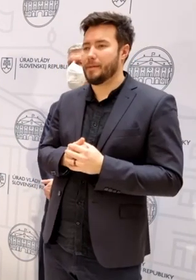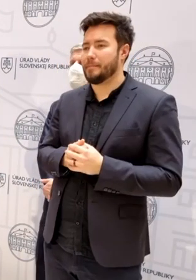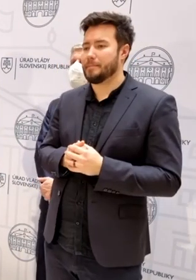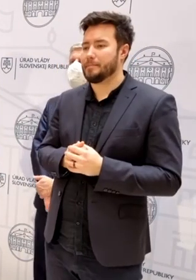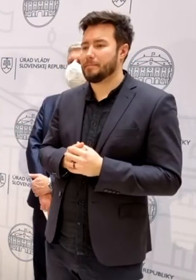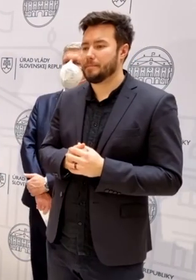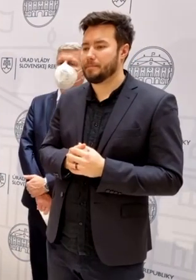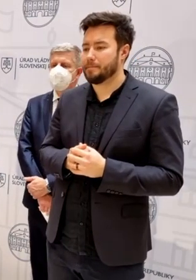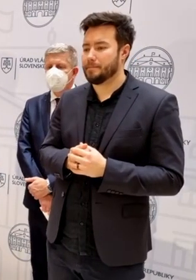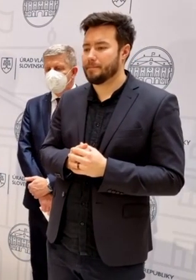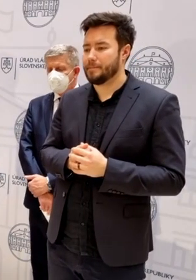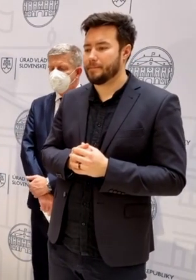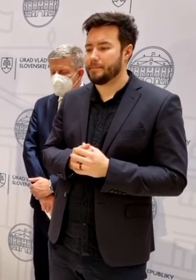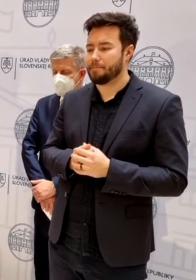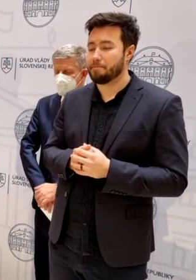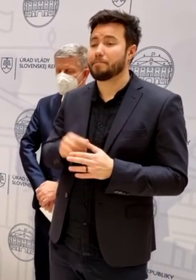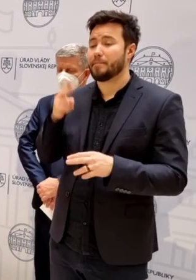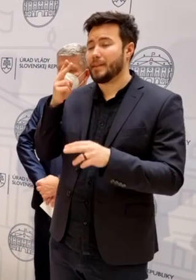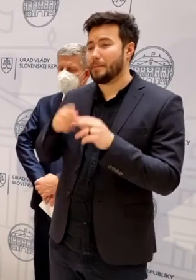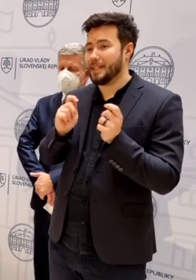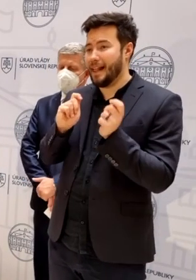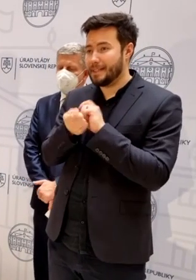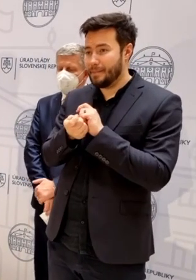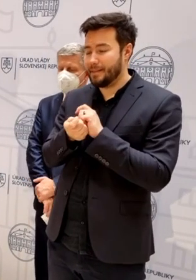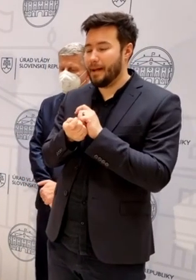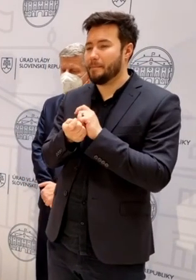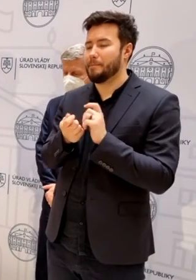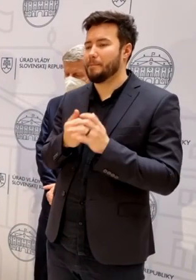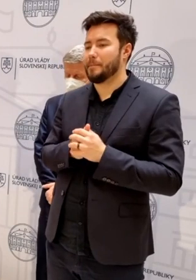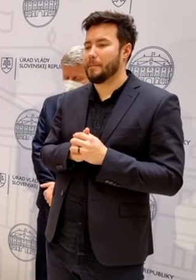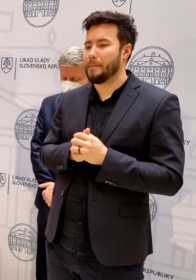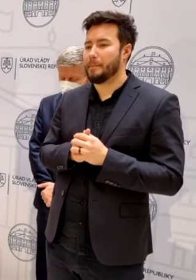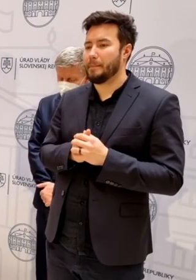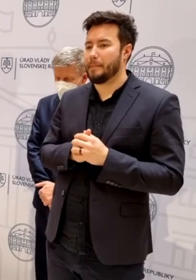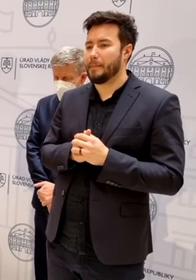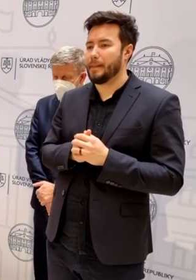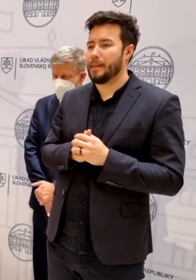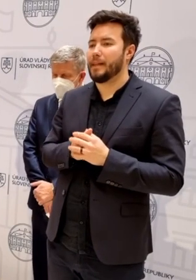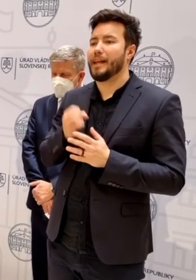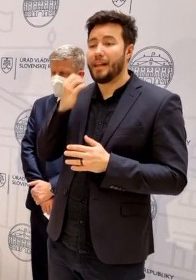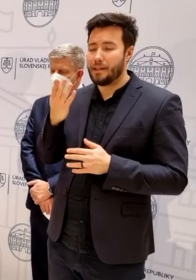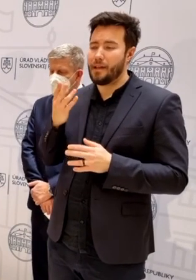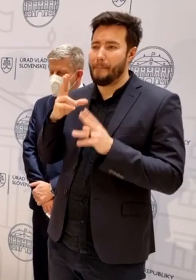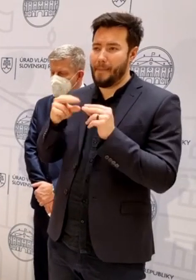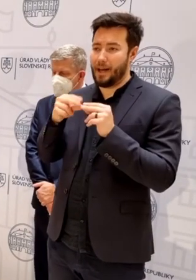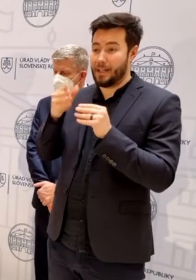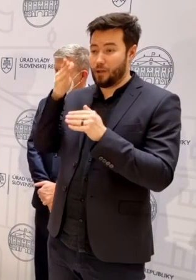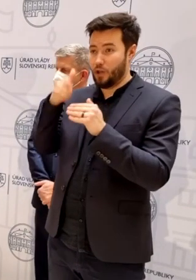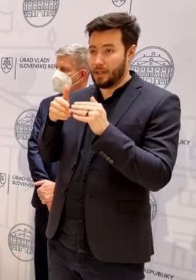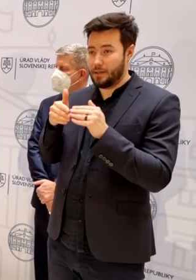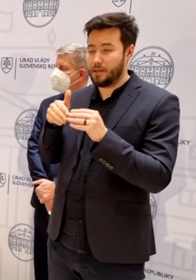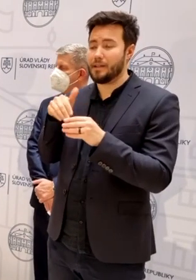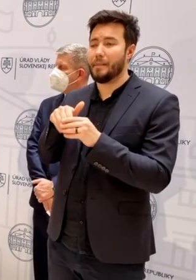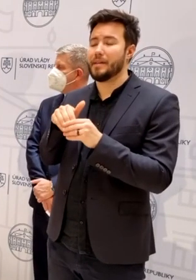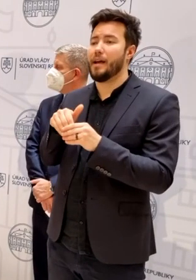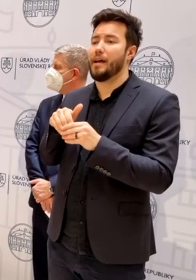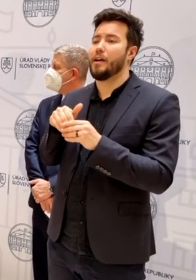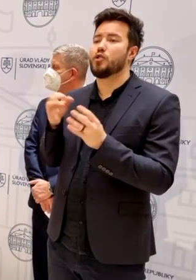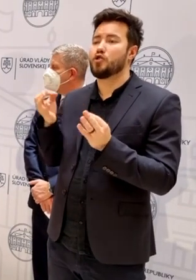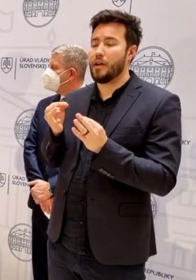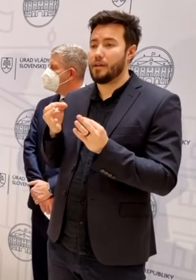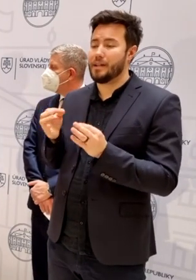respirátory. A teda posledná zmena, ktorá by nastala v koncom marca, by došlo k celkovej